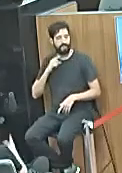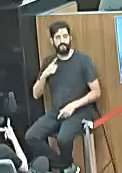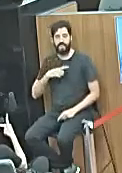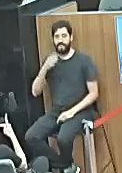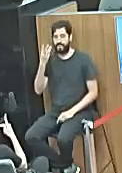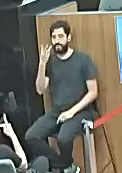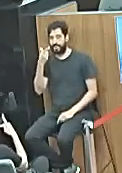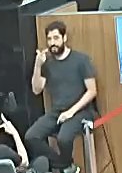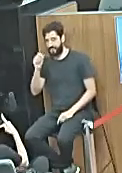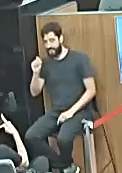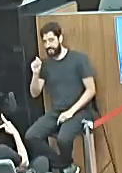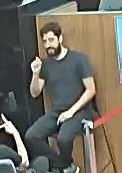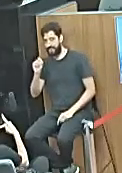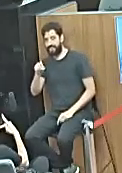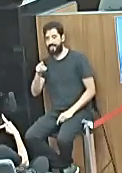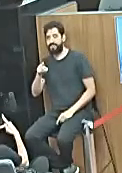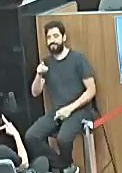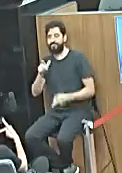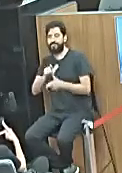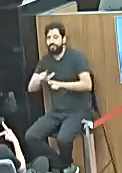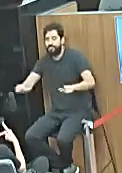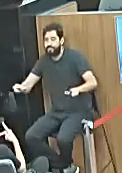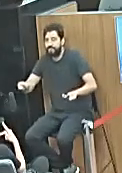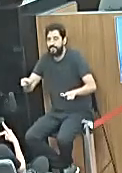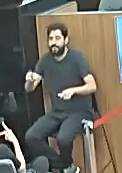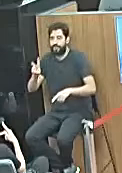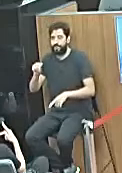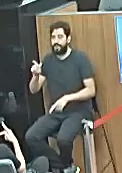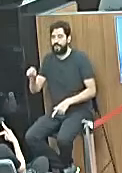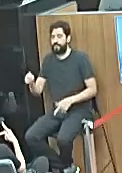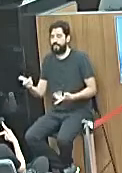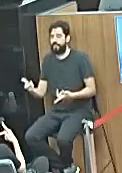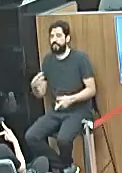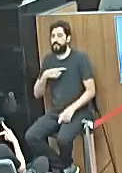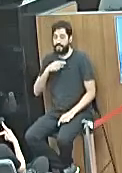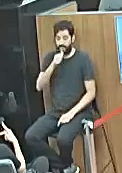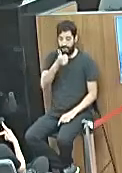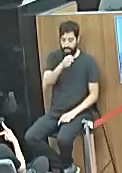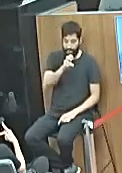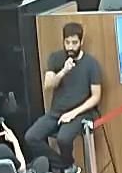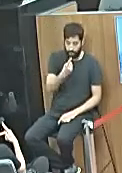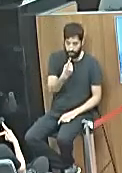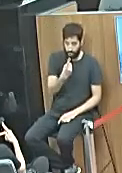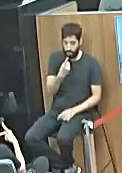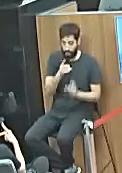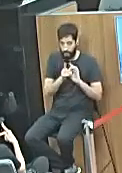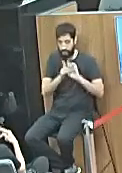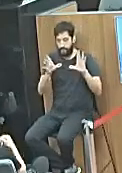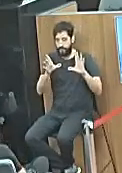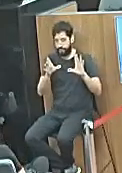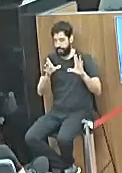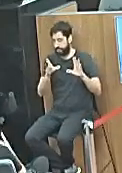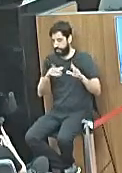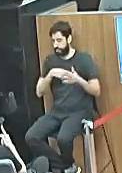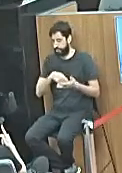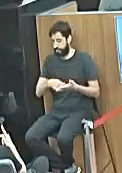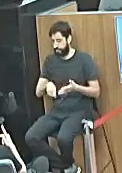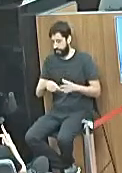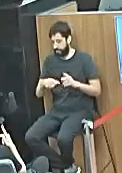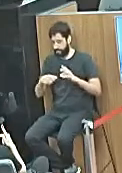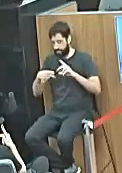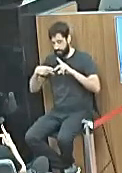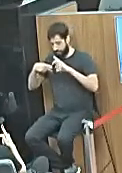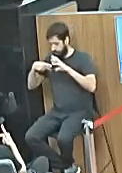170 cargos que vão usar jeans e são apenas 150 aprovados para ser nomeado ao cargo de escrivão da polícia civil de minas